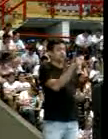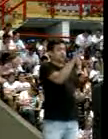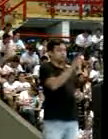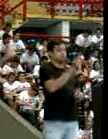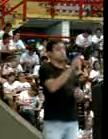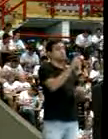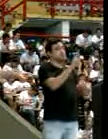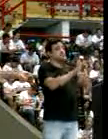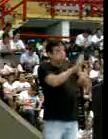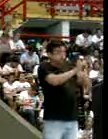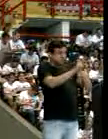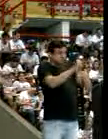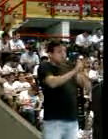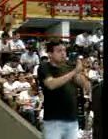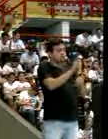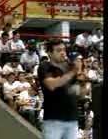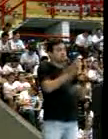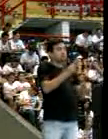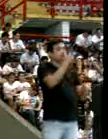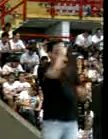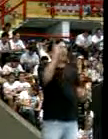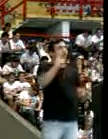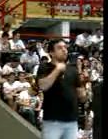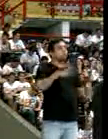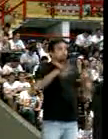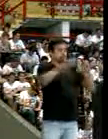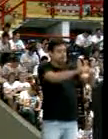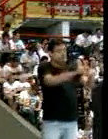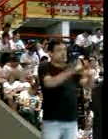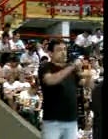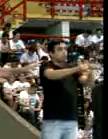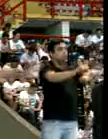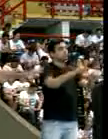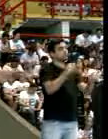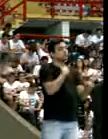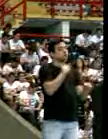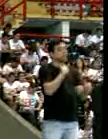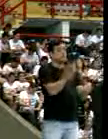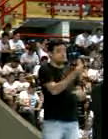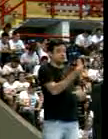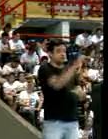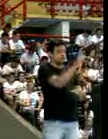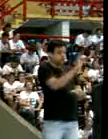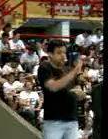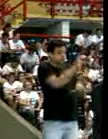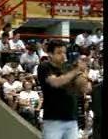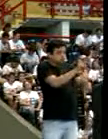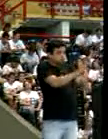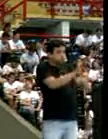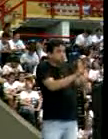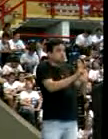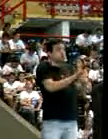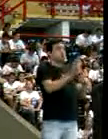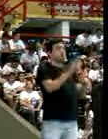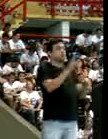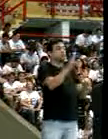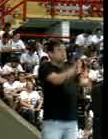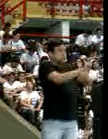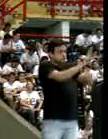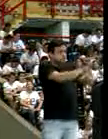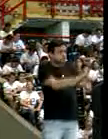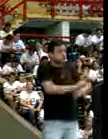20% é a reserva florestal. Ninguém pode mexer nesses 20% que tem que ser reserva